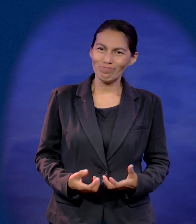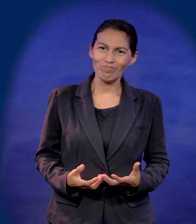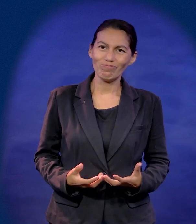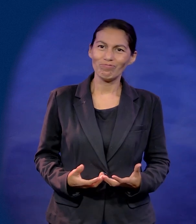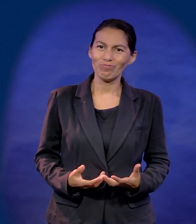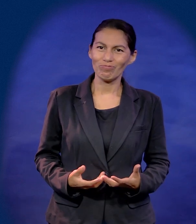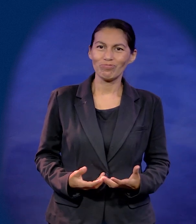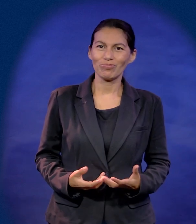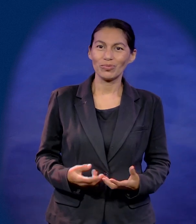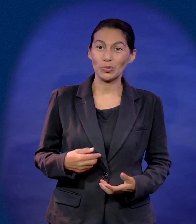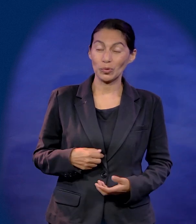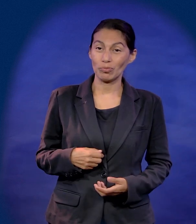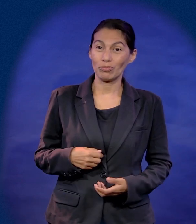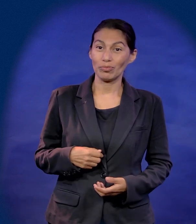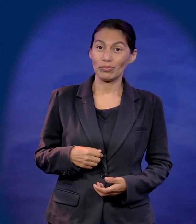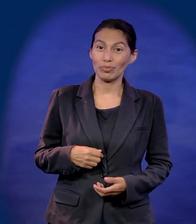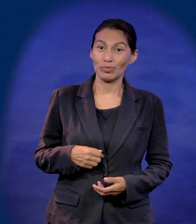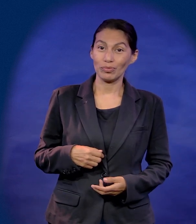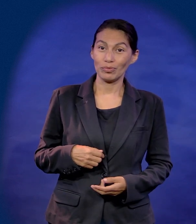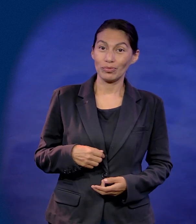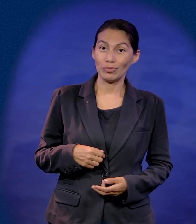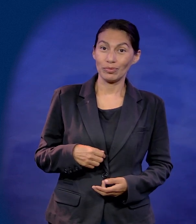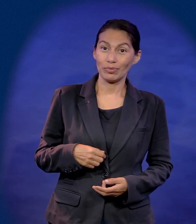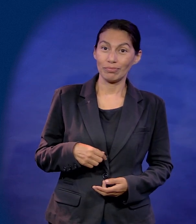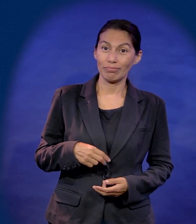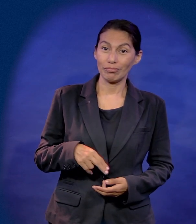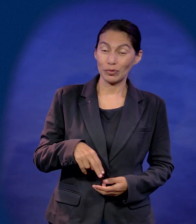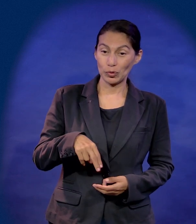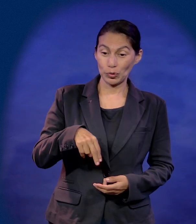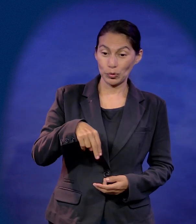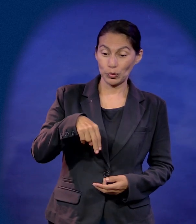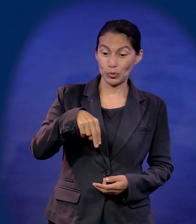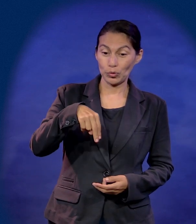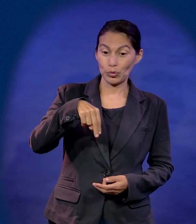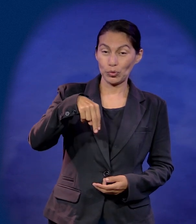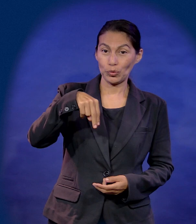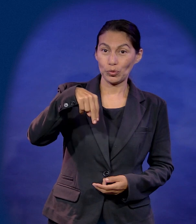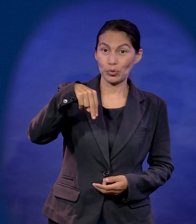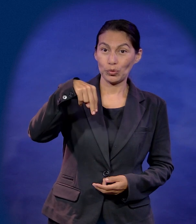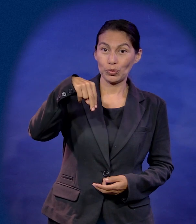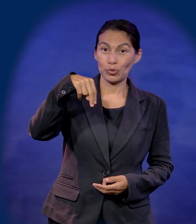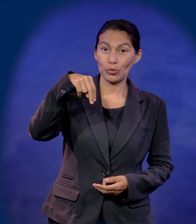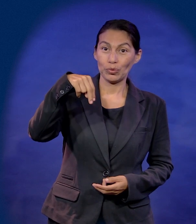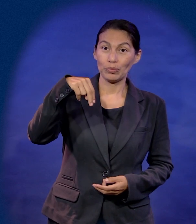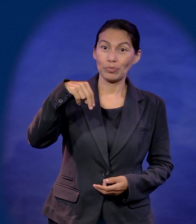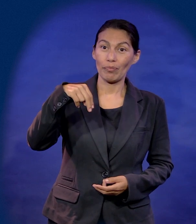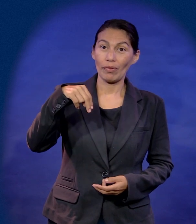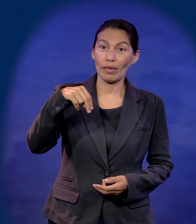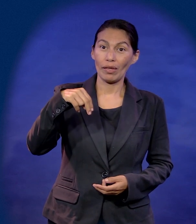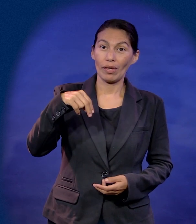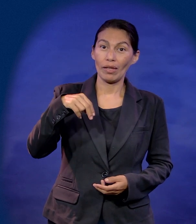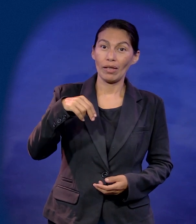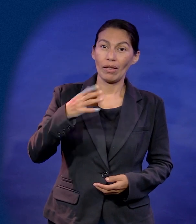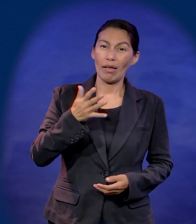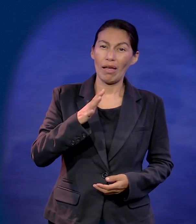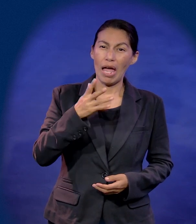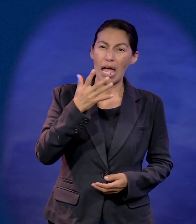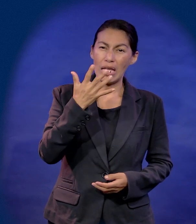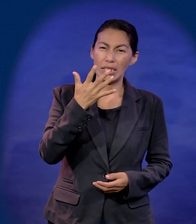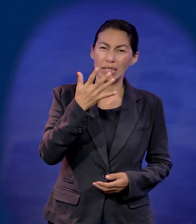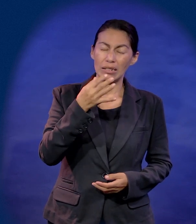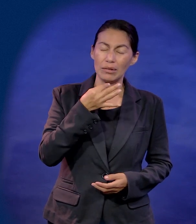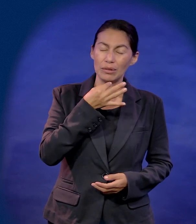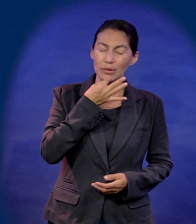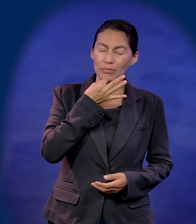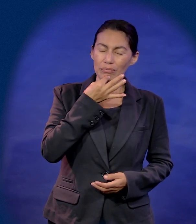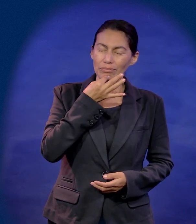Y yo dije, ay, chiquitito. Mientras iba subiendo el elevador, yo decía, ¿dónde te agarre? De hecho,